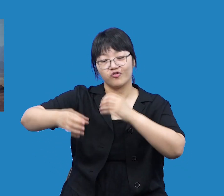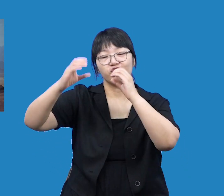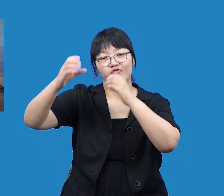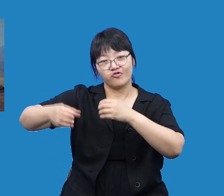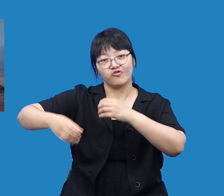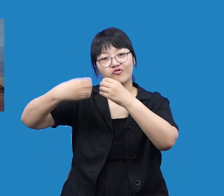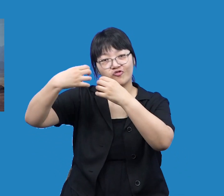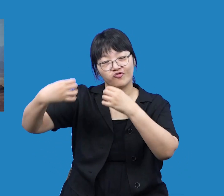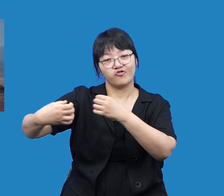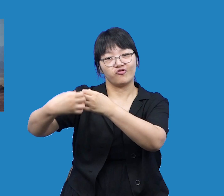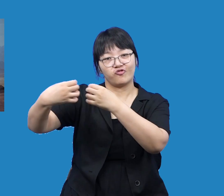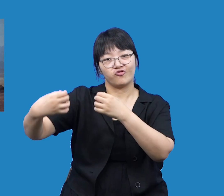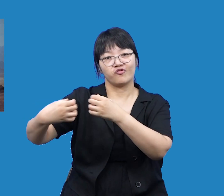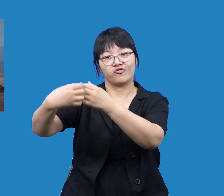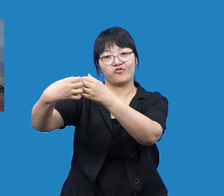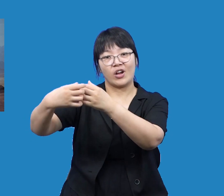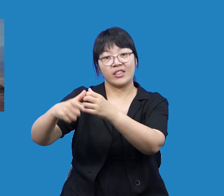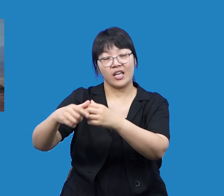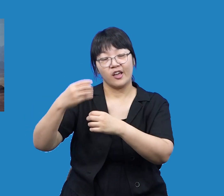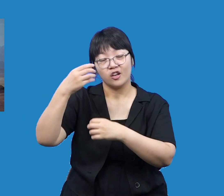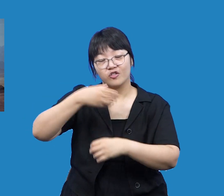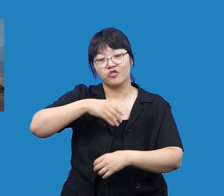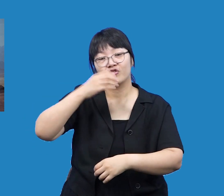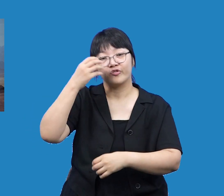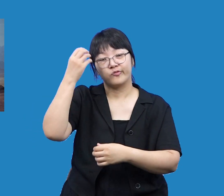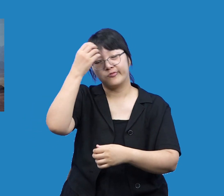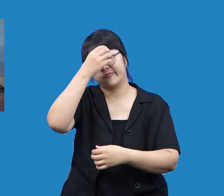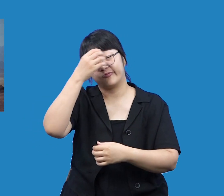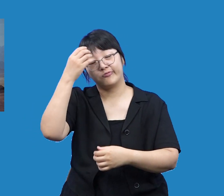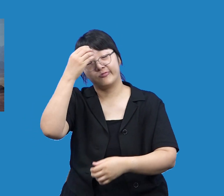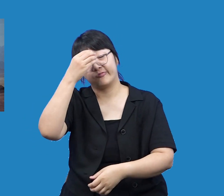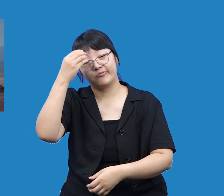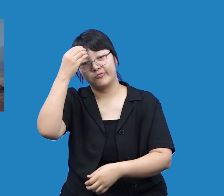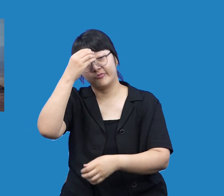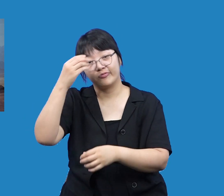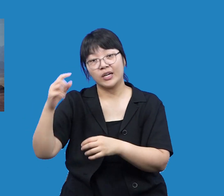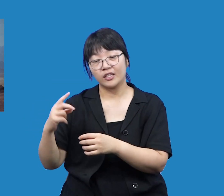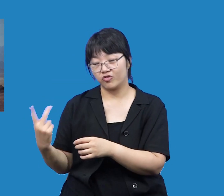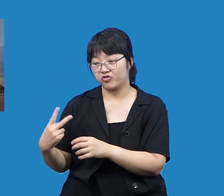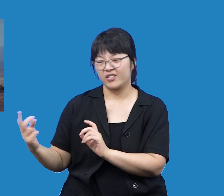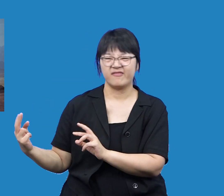취한 나머지 알렉산더가 클레이터스와